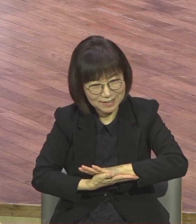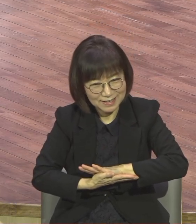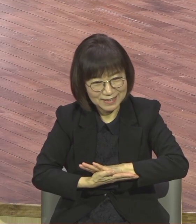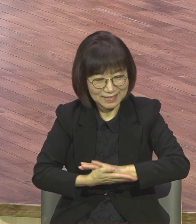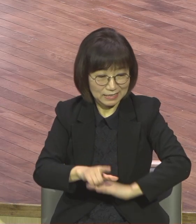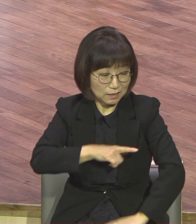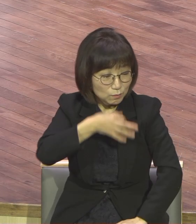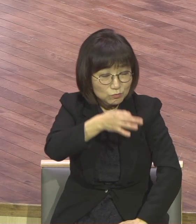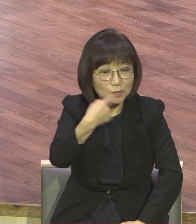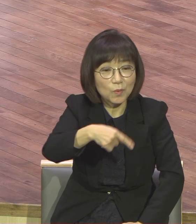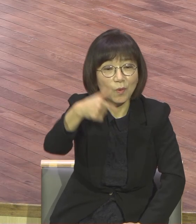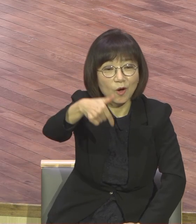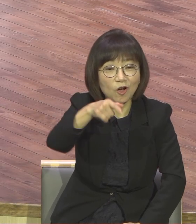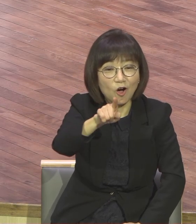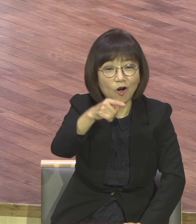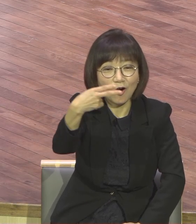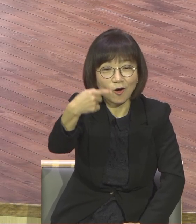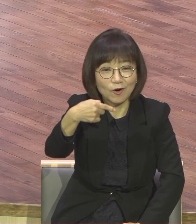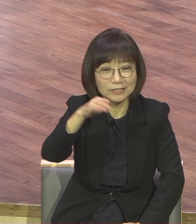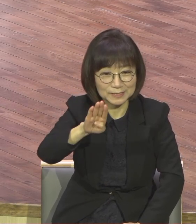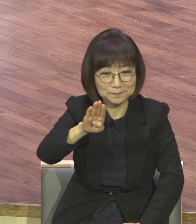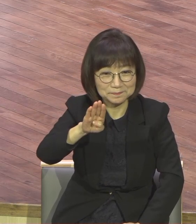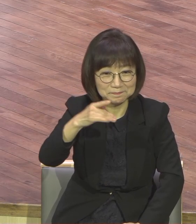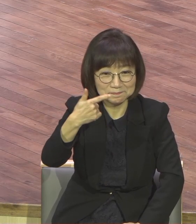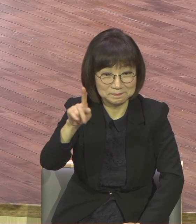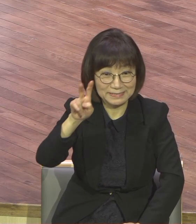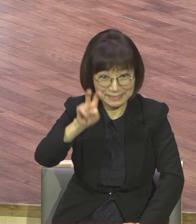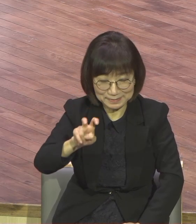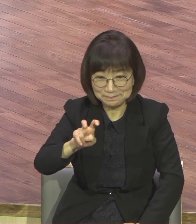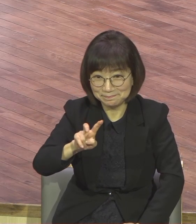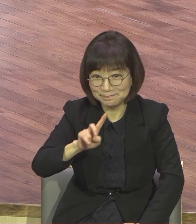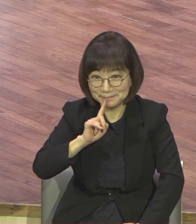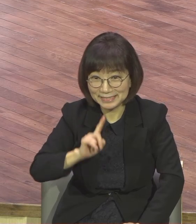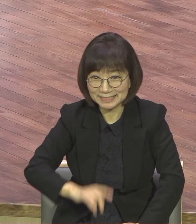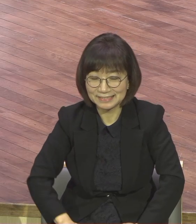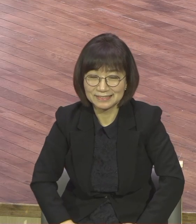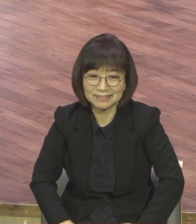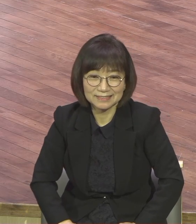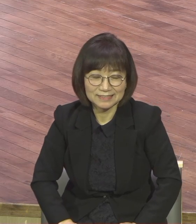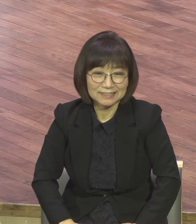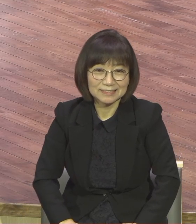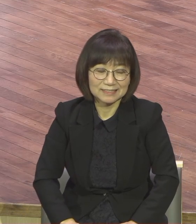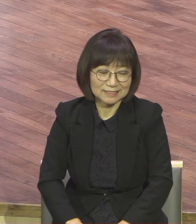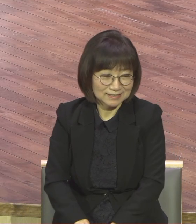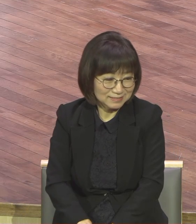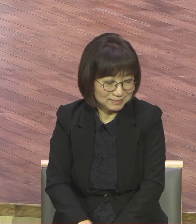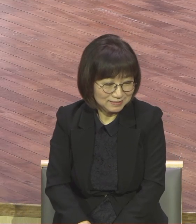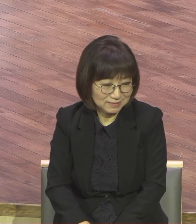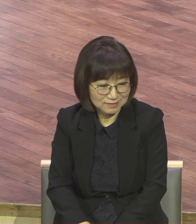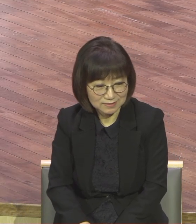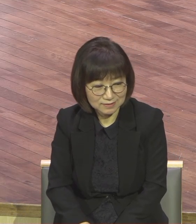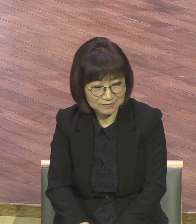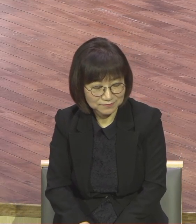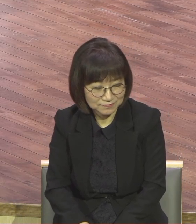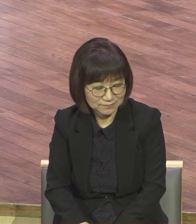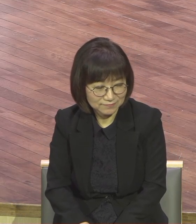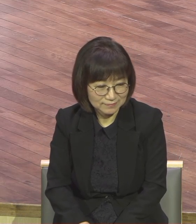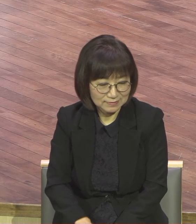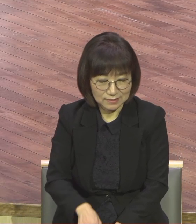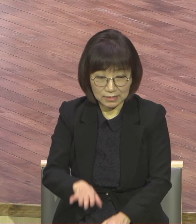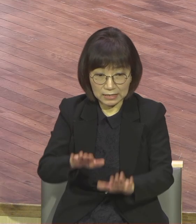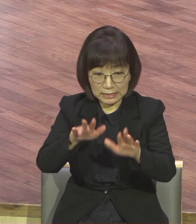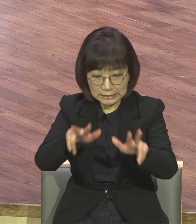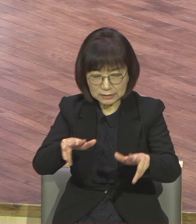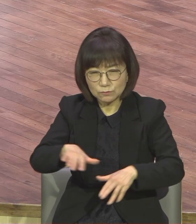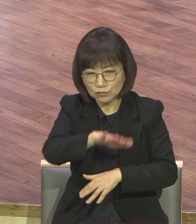그래요. 변화다. 그 성령의 사람이 그렇게 됩니다. 자, 이 내용을 통해서 의의